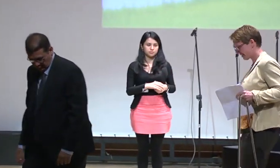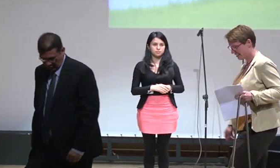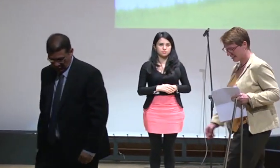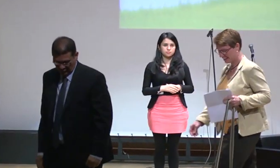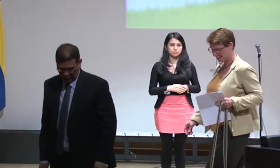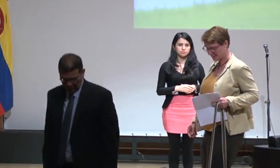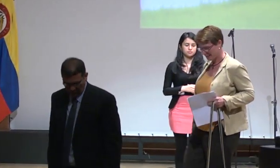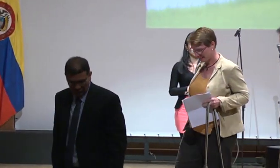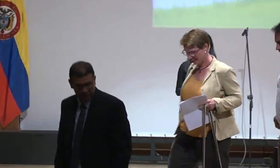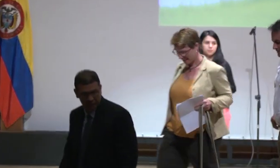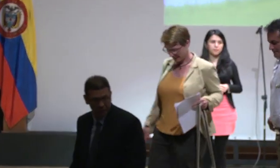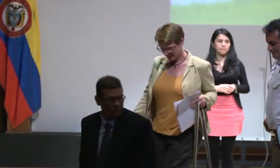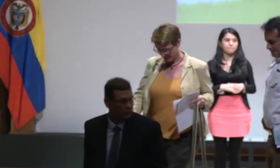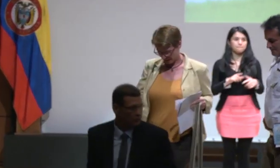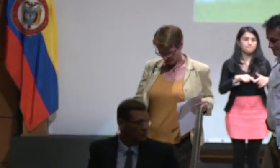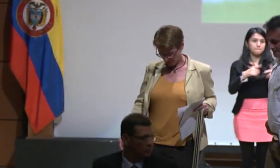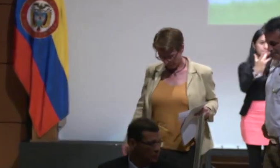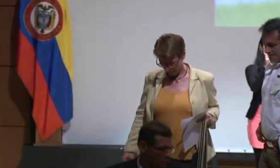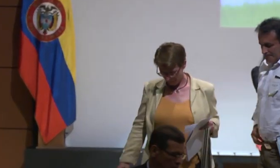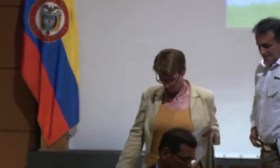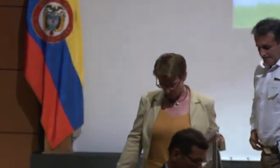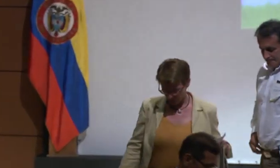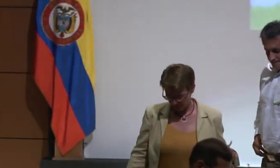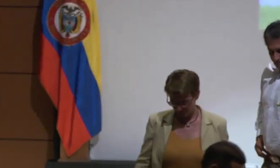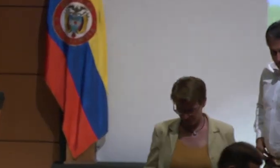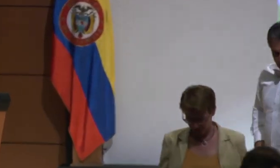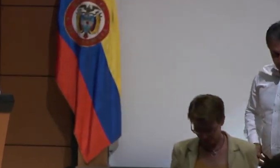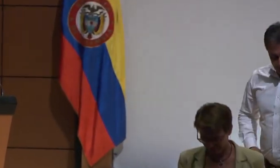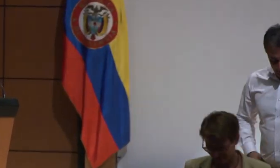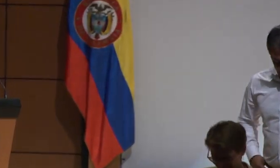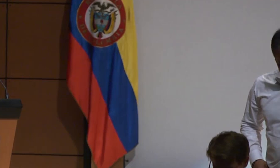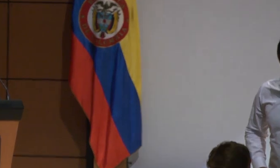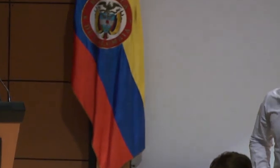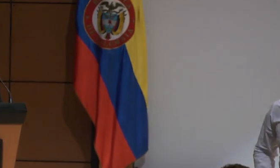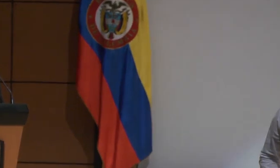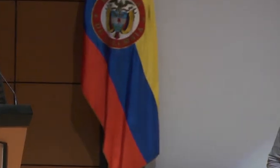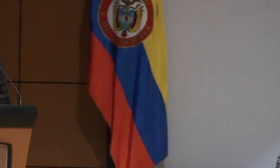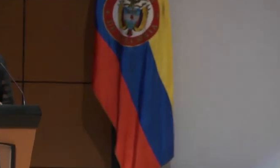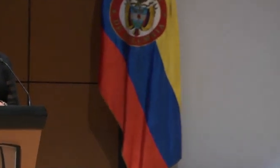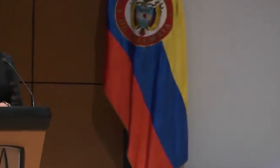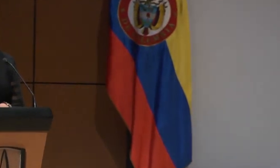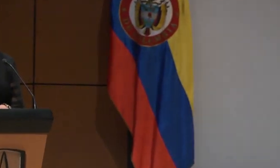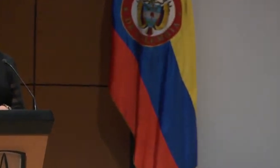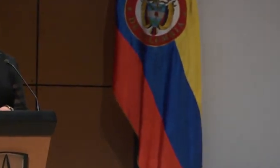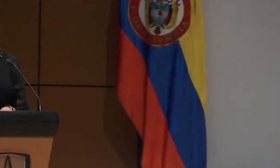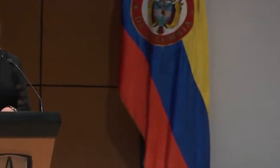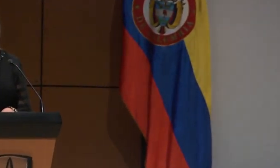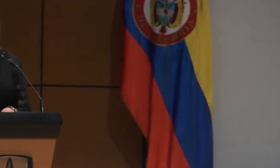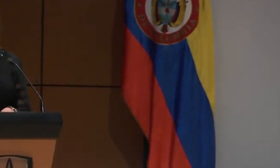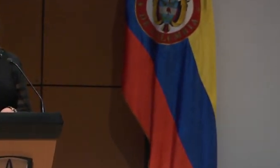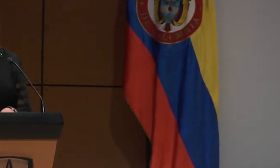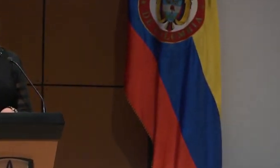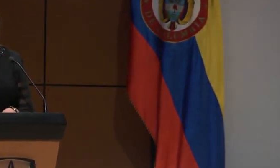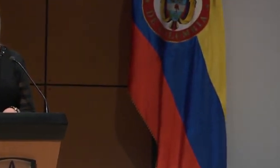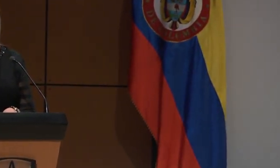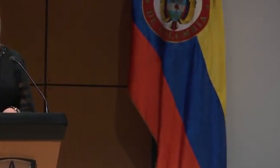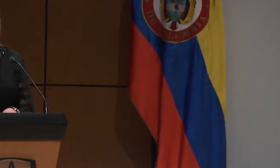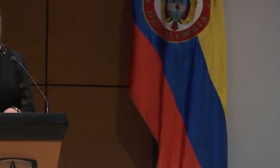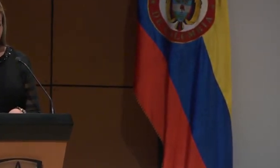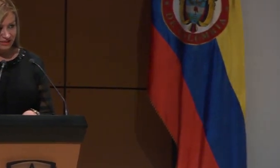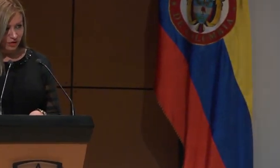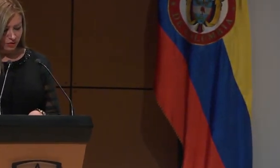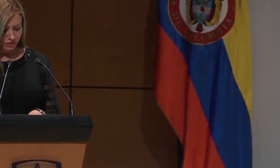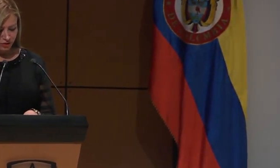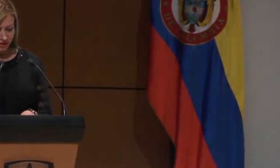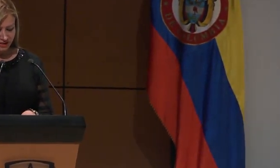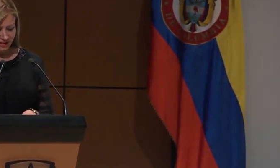Para realizar el cierre de la parte académica del foro, invitamos al doctor Rafael Orduz, gerente de la Fundación Compartir, para que